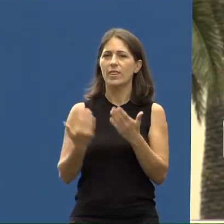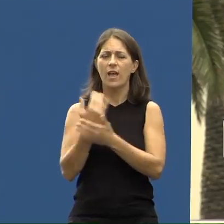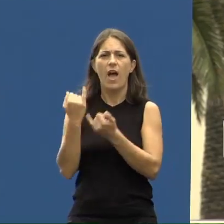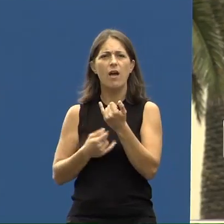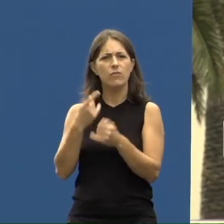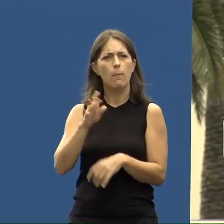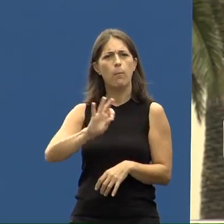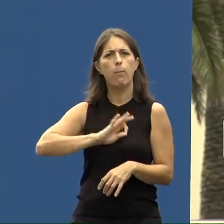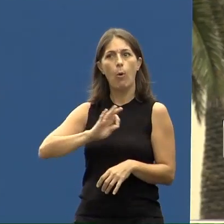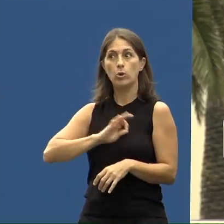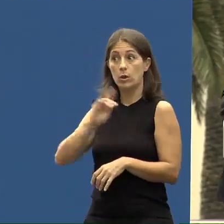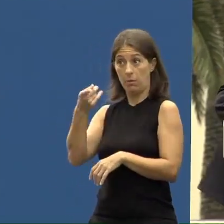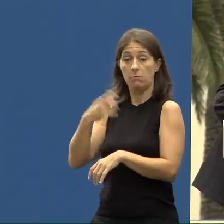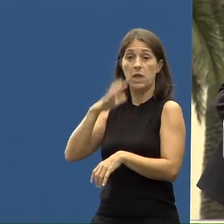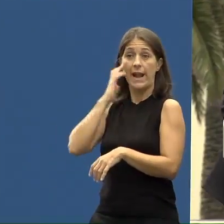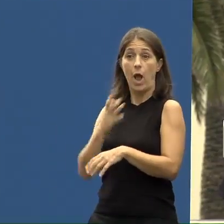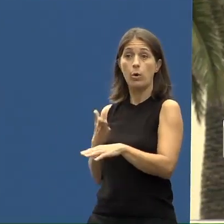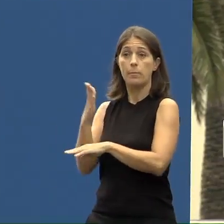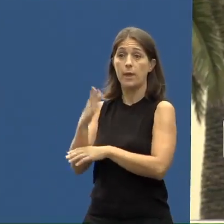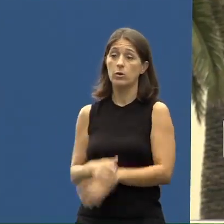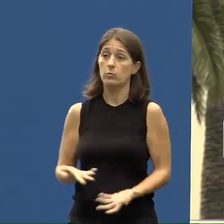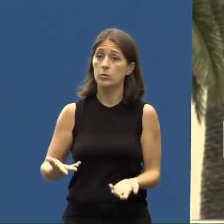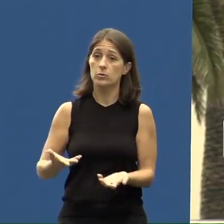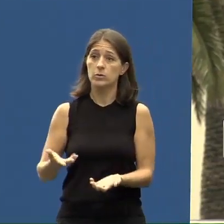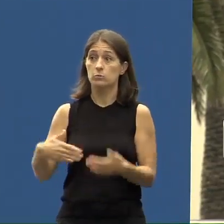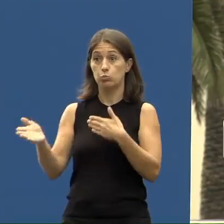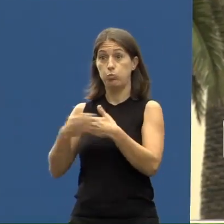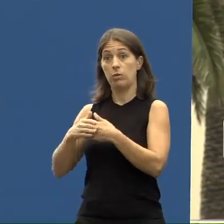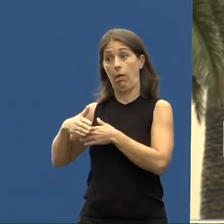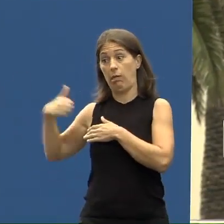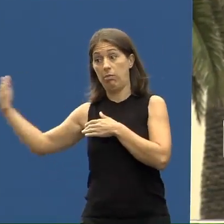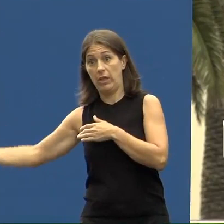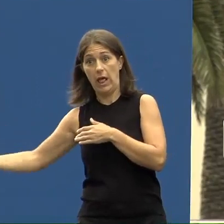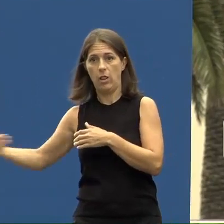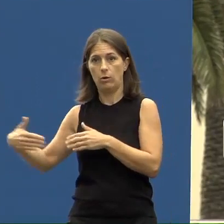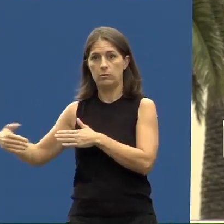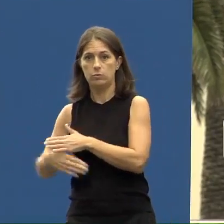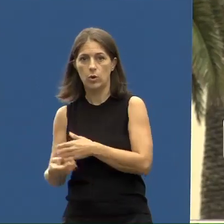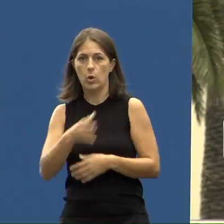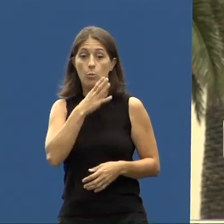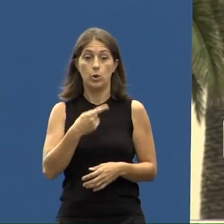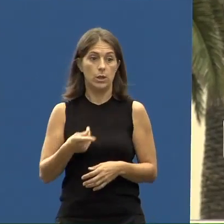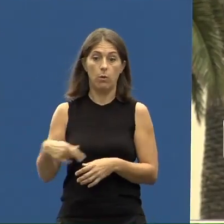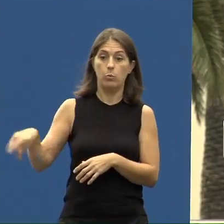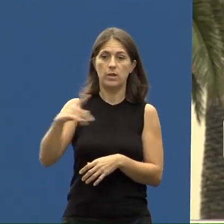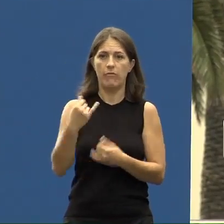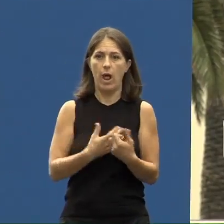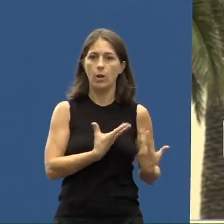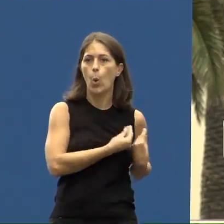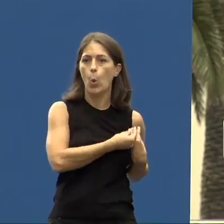en Pontevedra e foi Rajoy que tiveron que subir por unha porta lateral porque non había maneira de que quixera subir ao escenario con